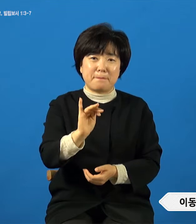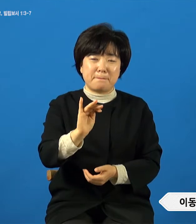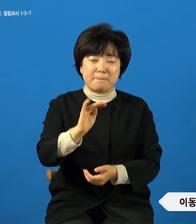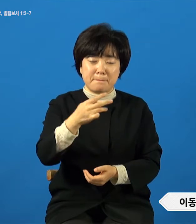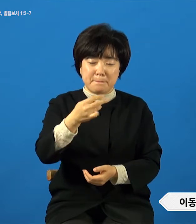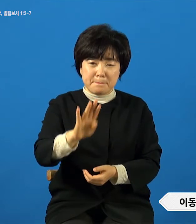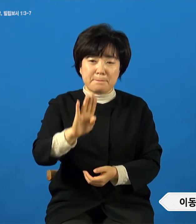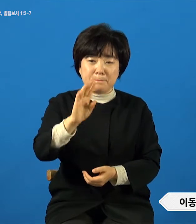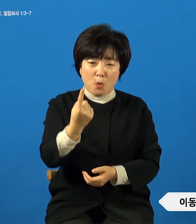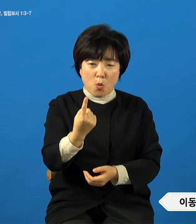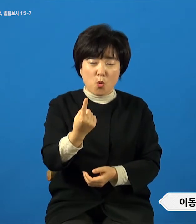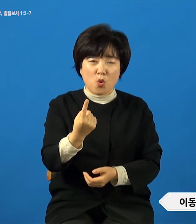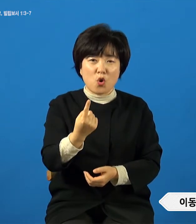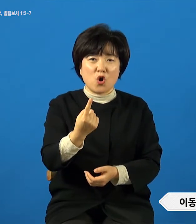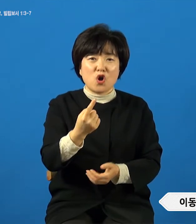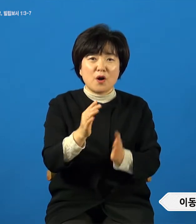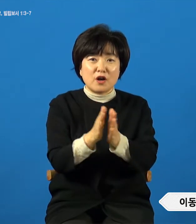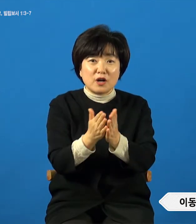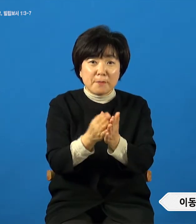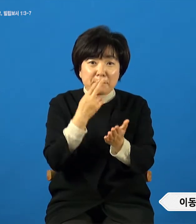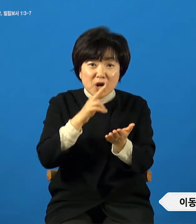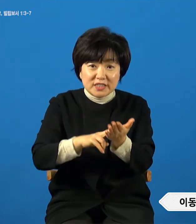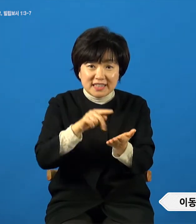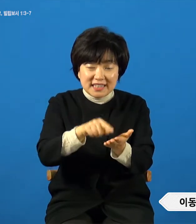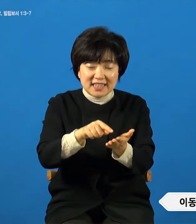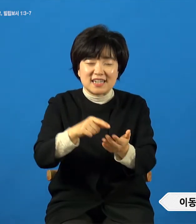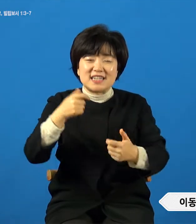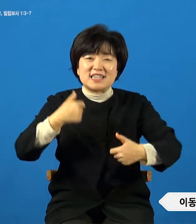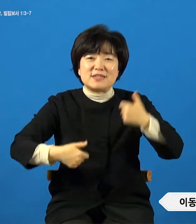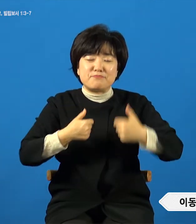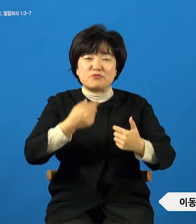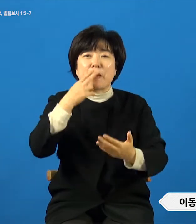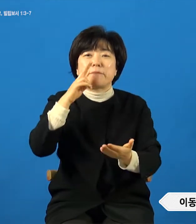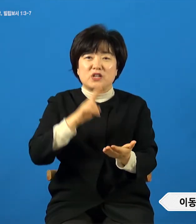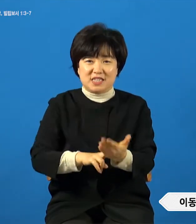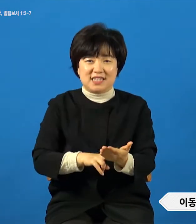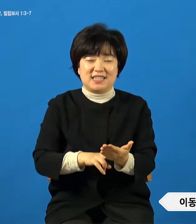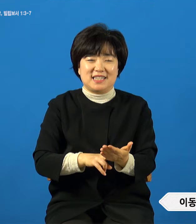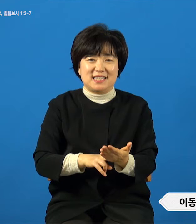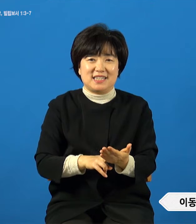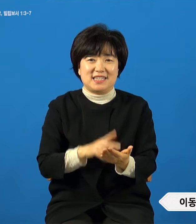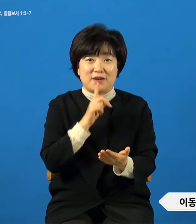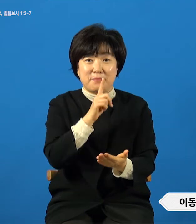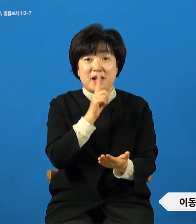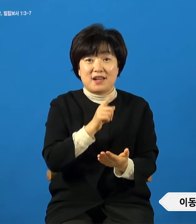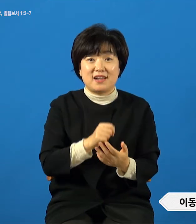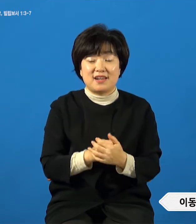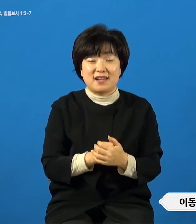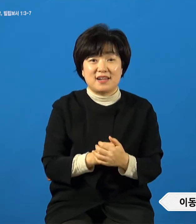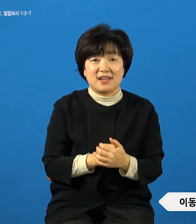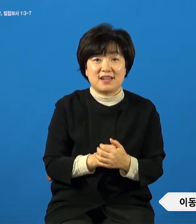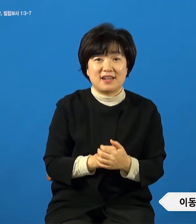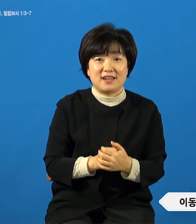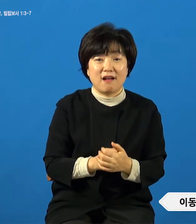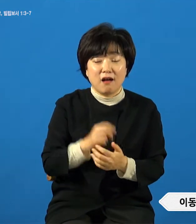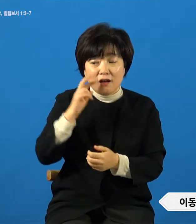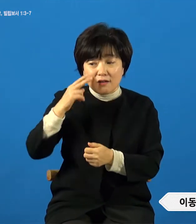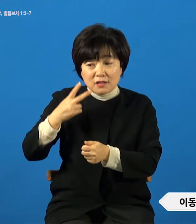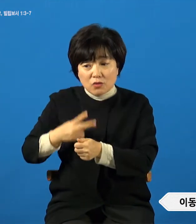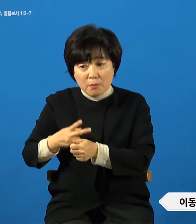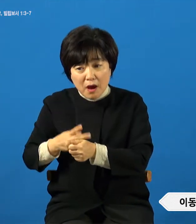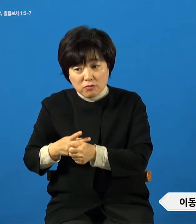짓기를 기쁨의 서신이다 혹은 환희의 서신 이렇게 부르지 않습니까? 자, 도대체